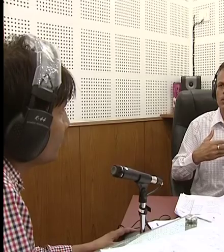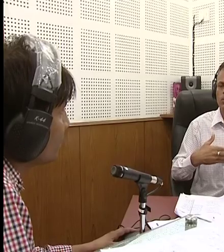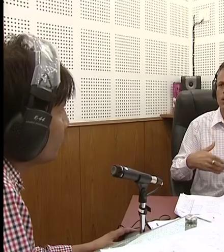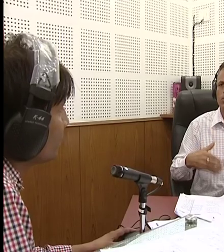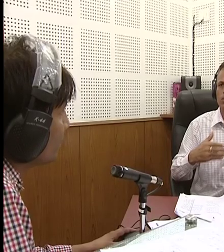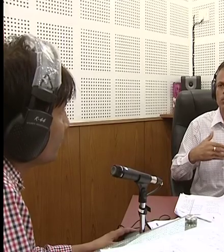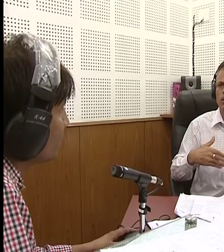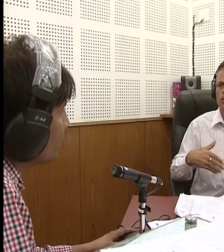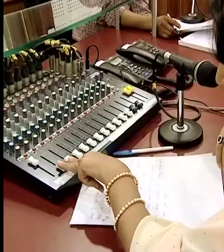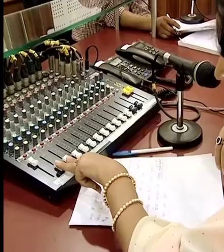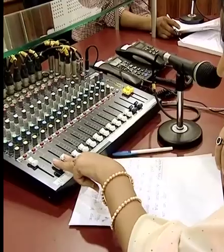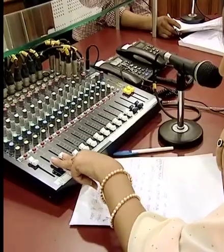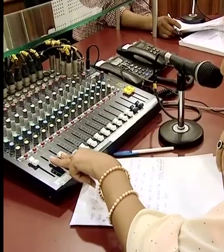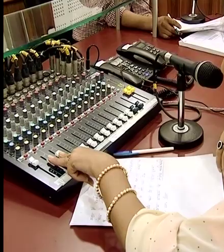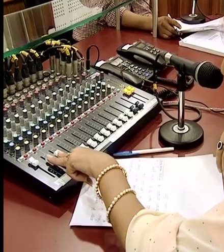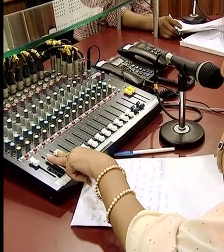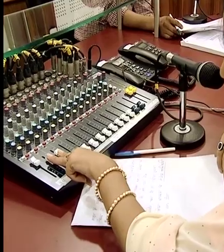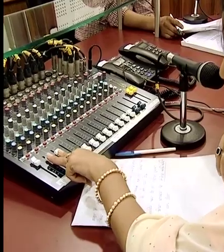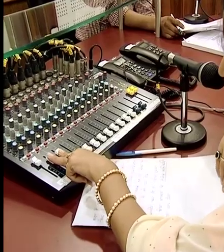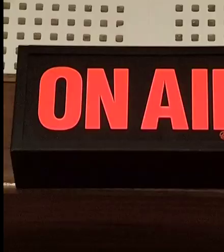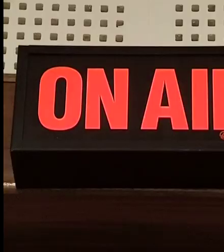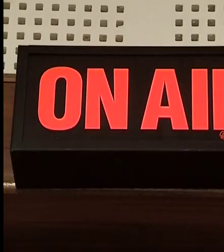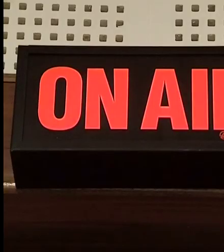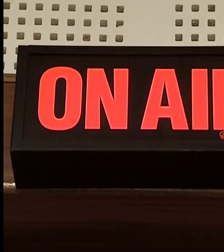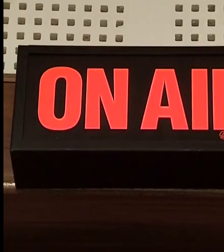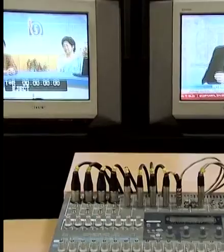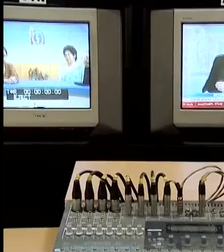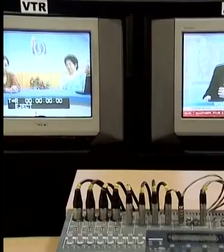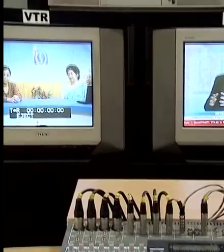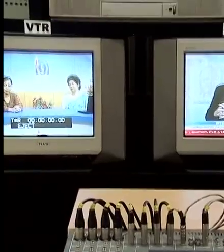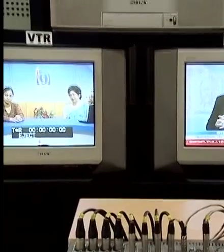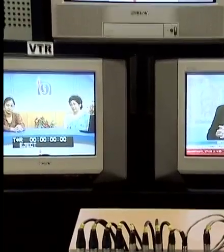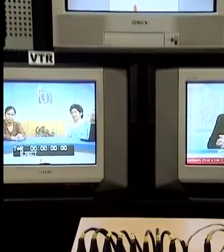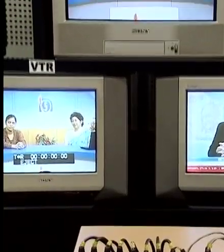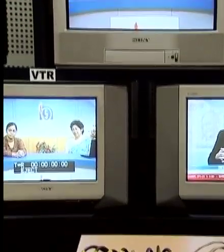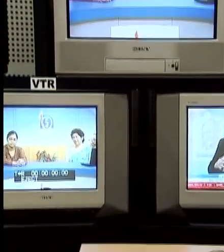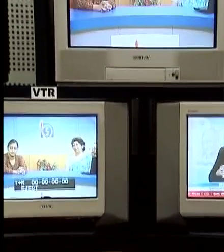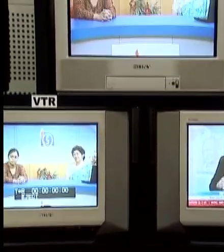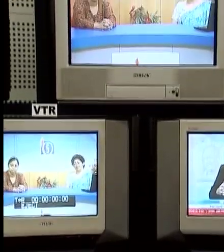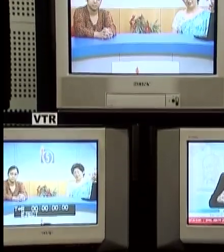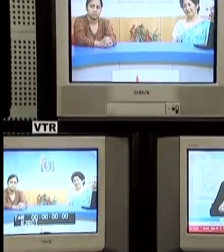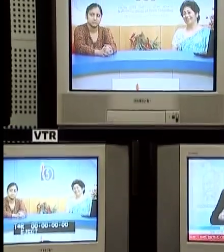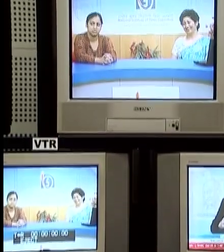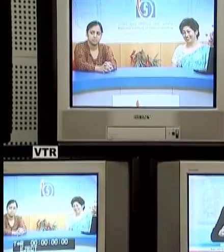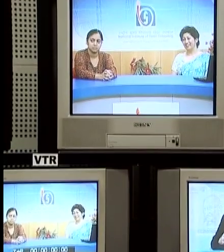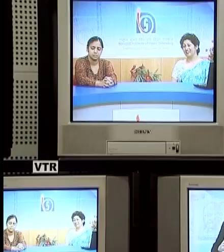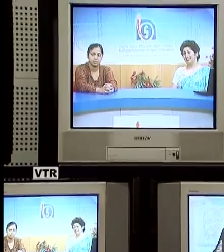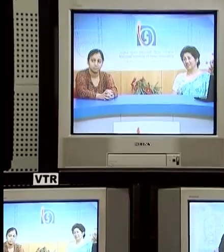मंजिल अभी दूर है। निरंतर विकास और नवीनीकरण के लिए NIOS सदैव प्रतिबद्ध